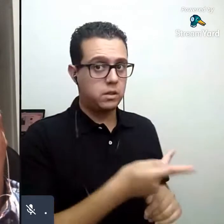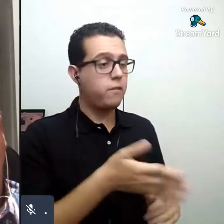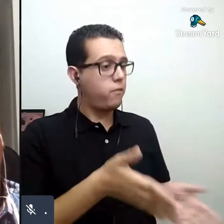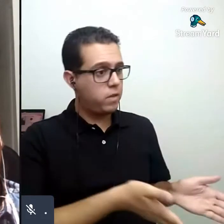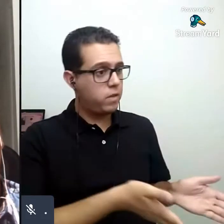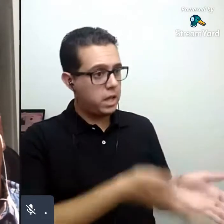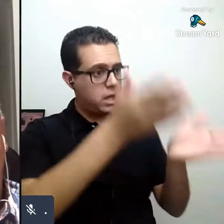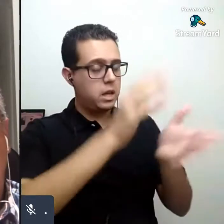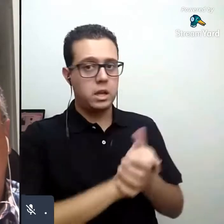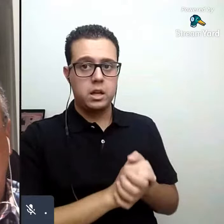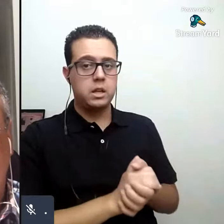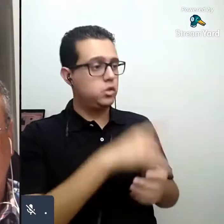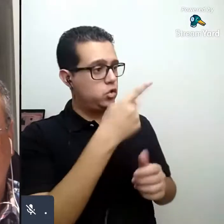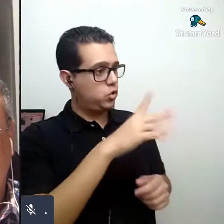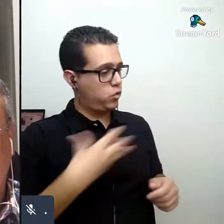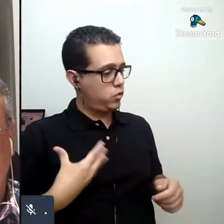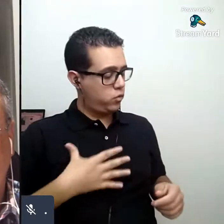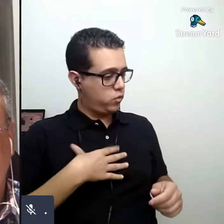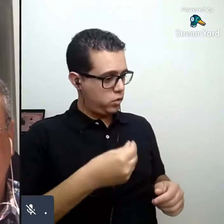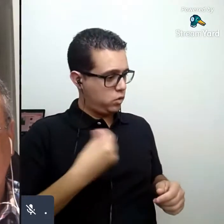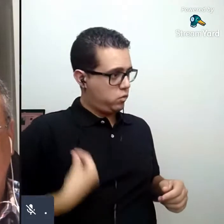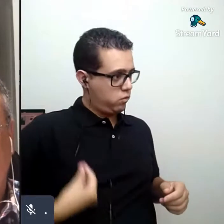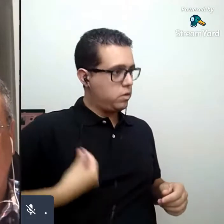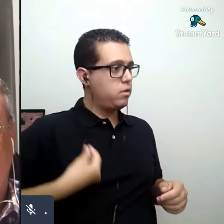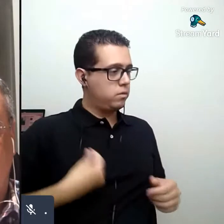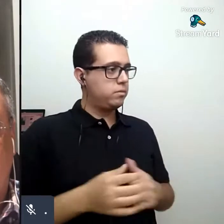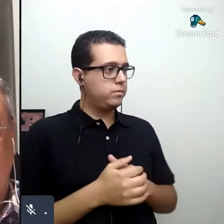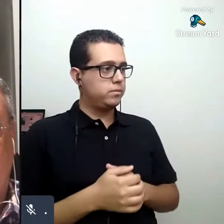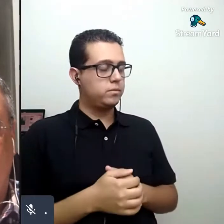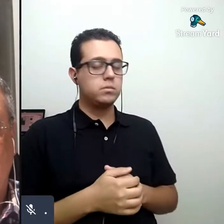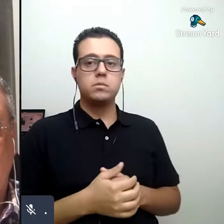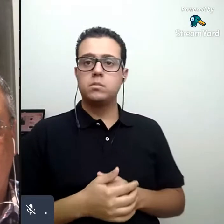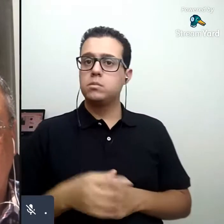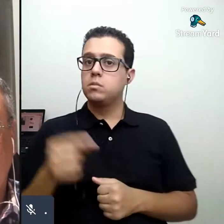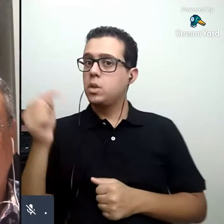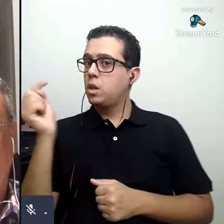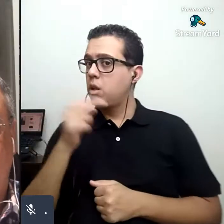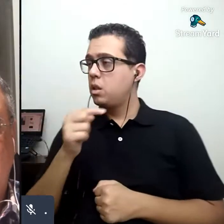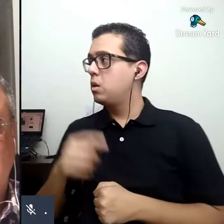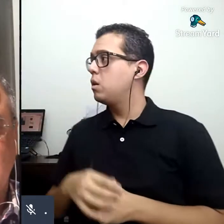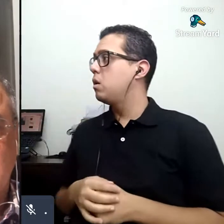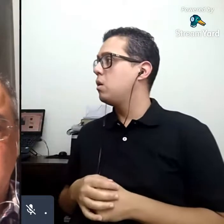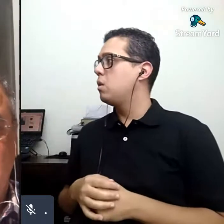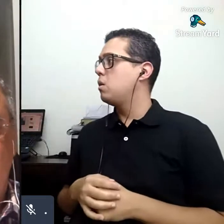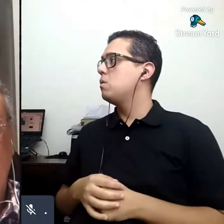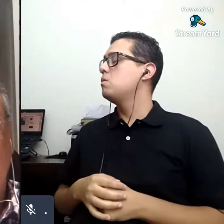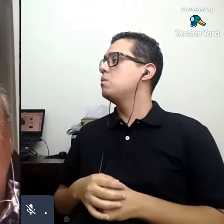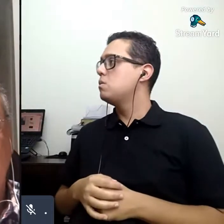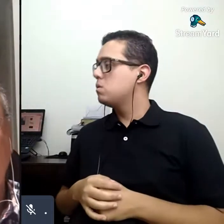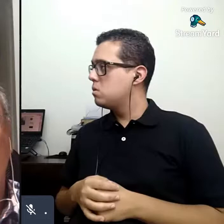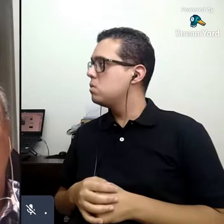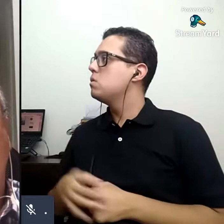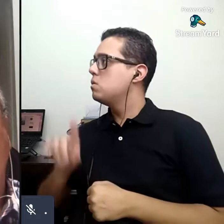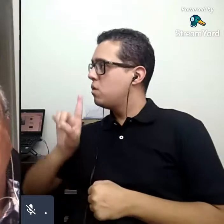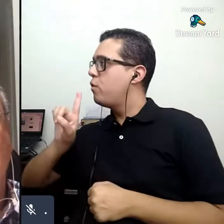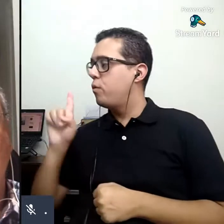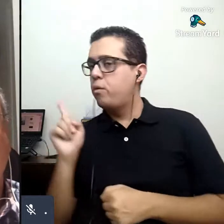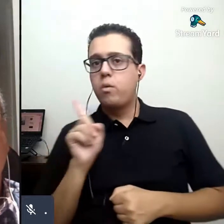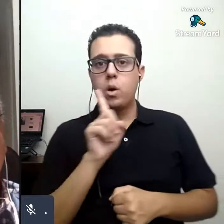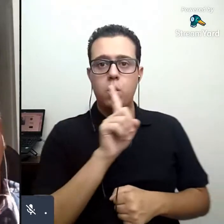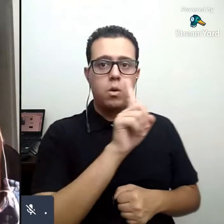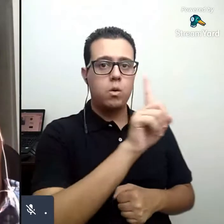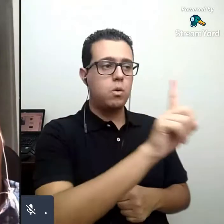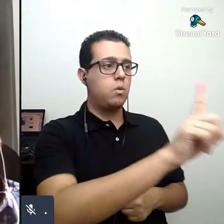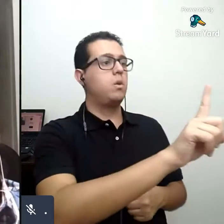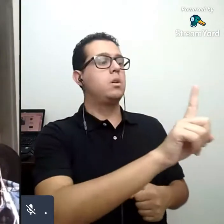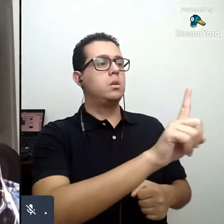seu filho vive, ele simplesmente vai voltar para sua casa, atendendo a palavra de